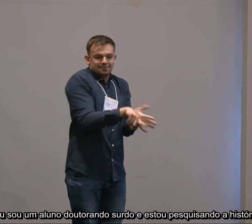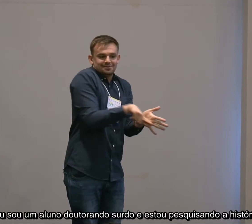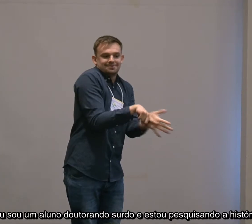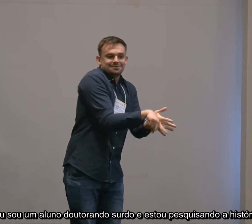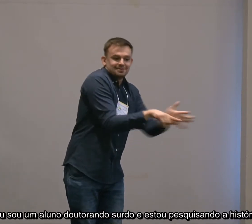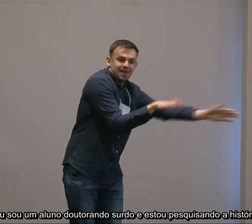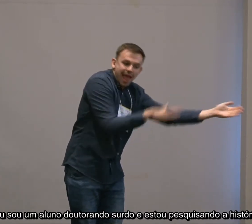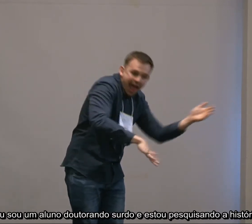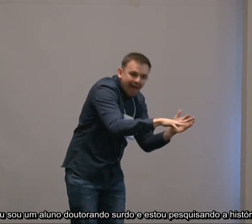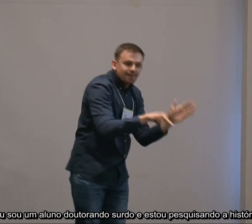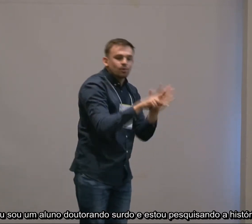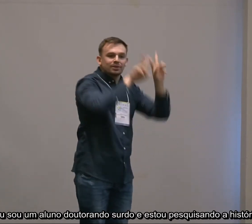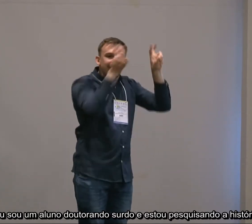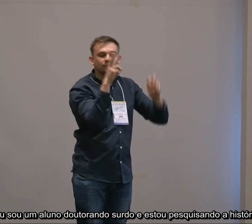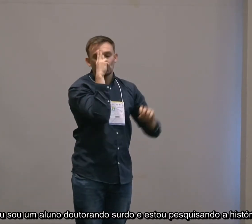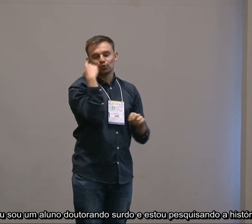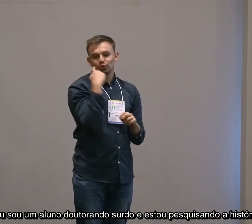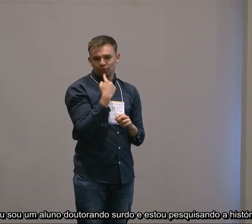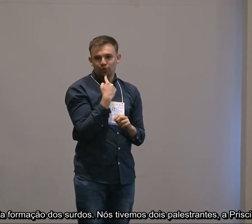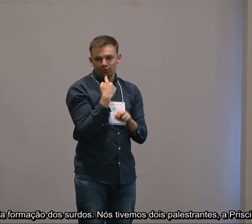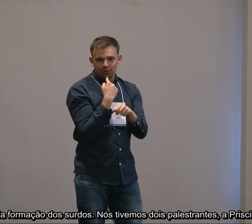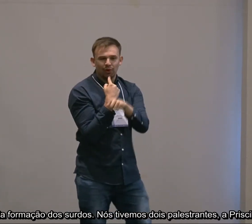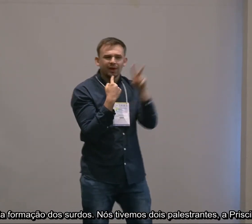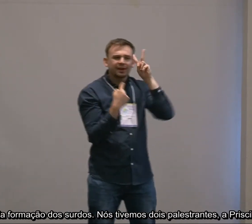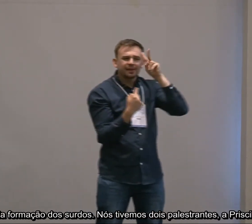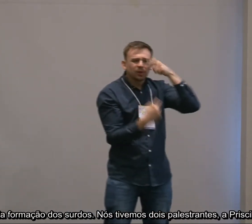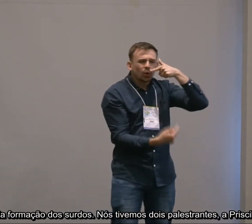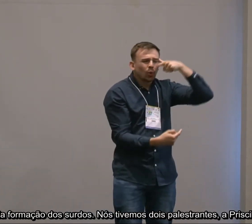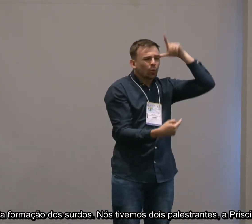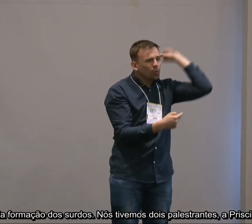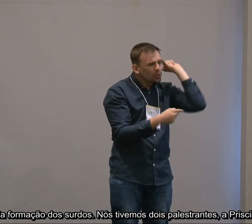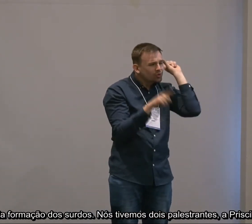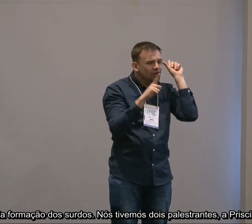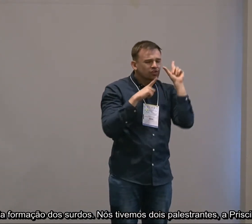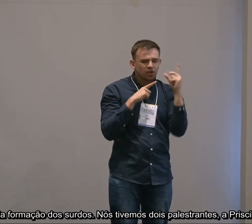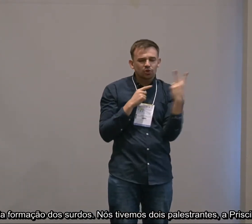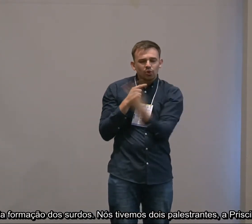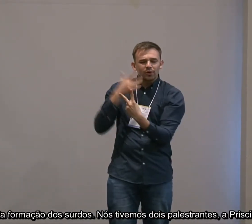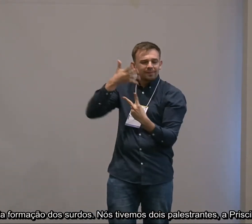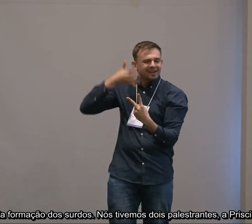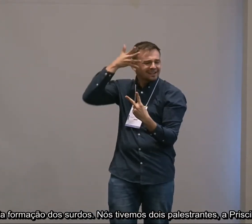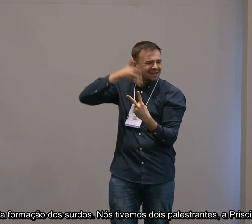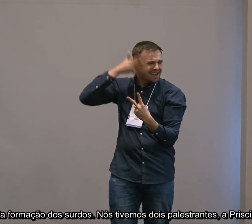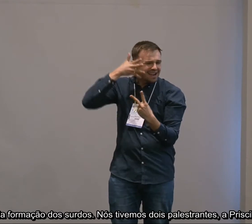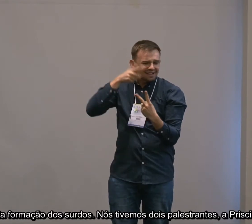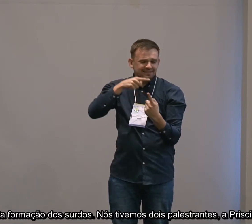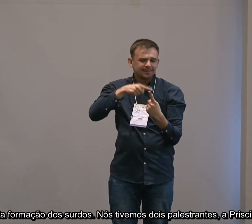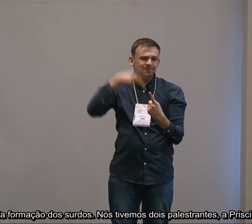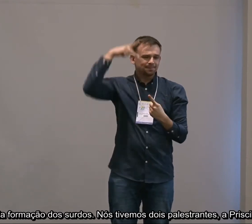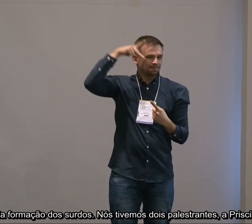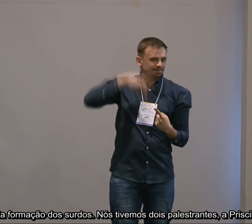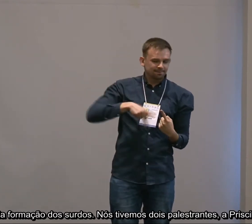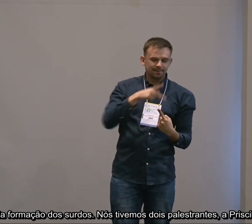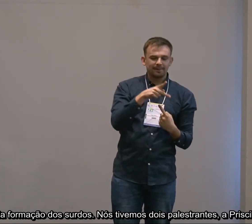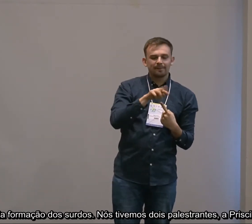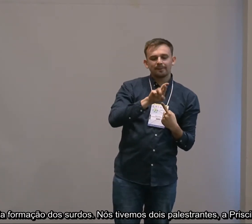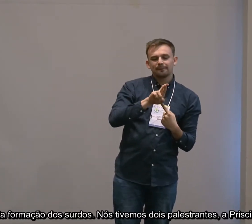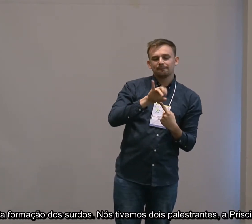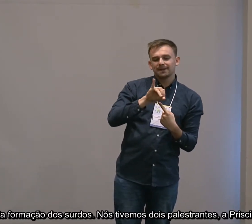surdo e estou pesquisando a história da formação dos surdos então nós tivemos dois palestrantes a